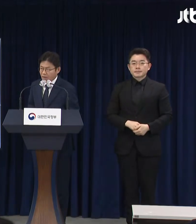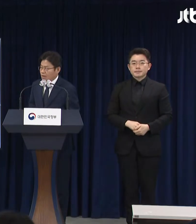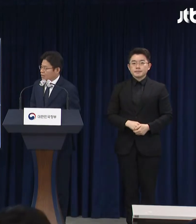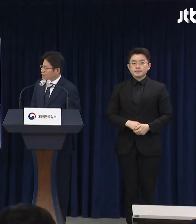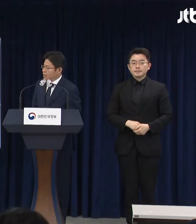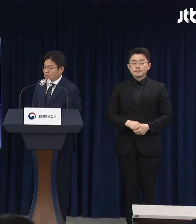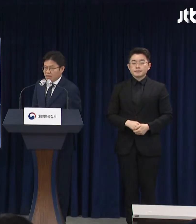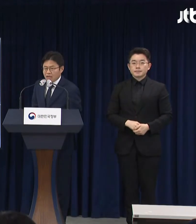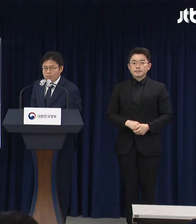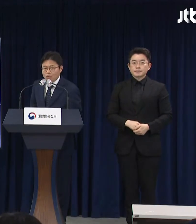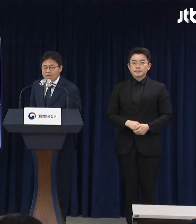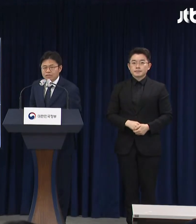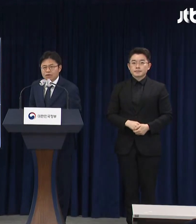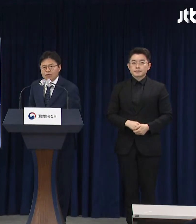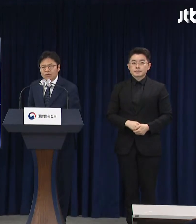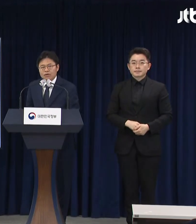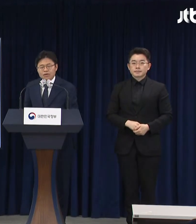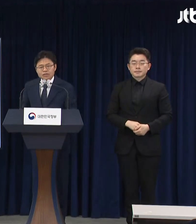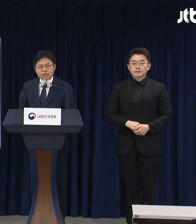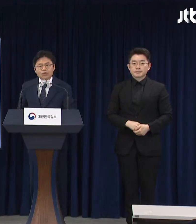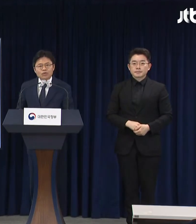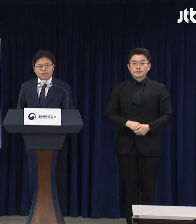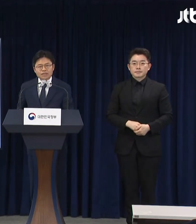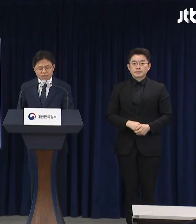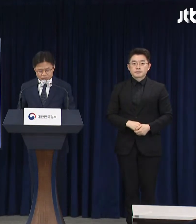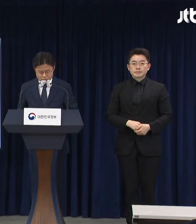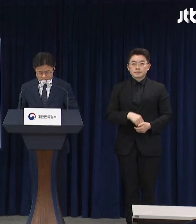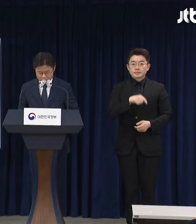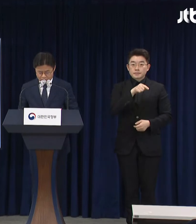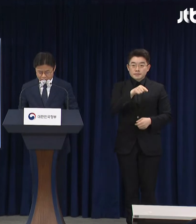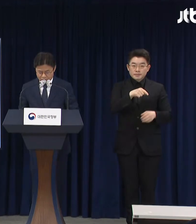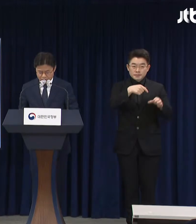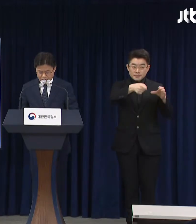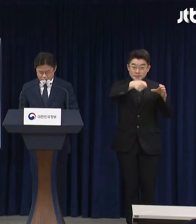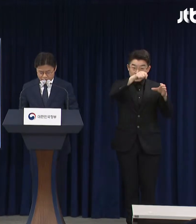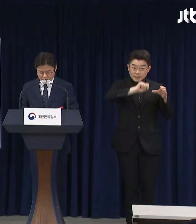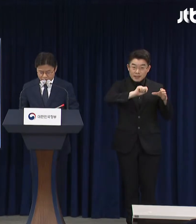항목은 이 K4에서 시료를 채취해서